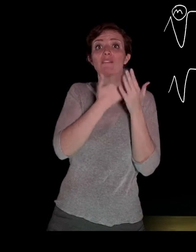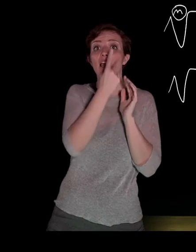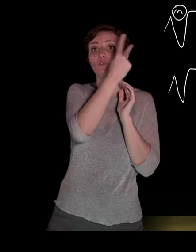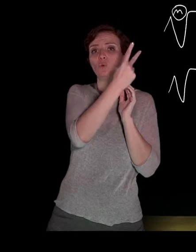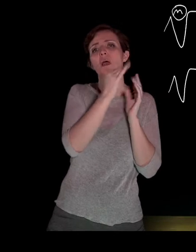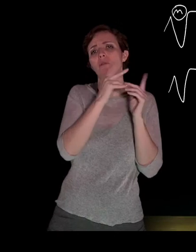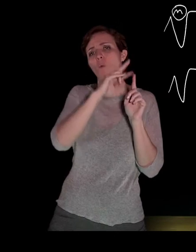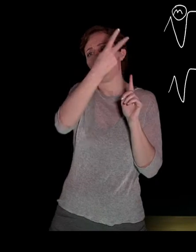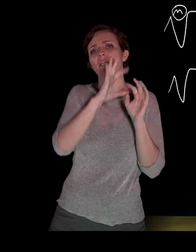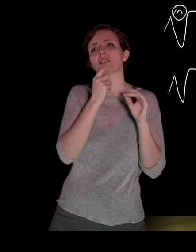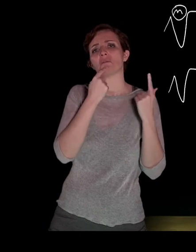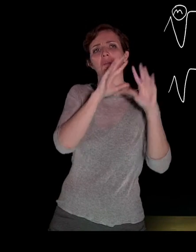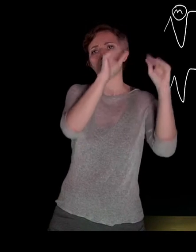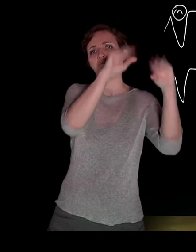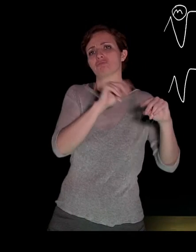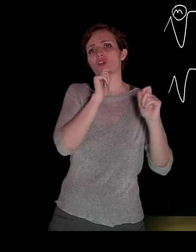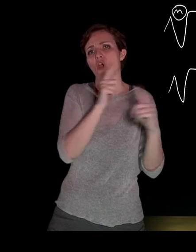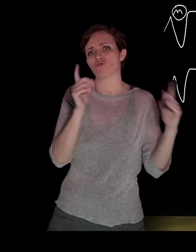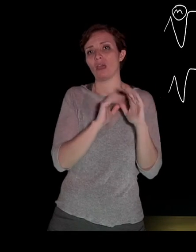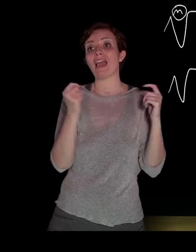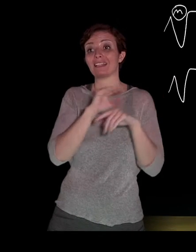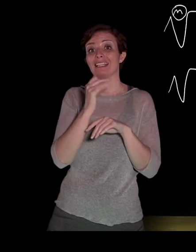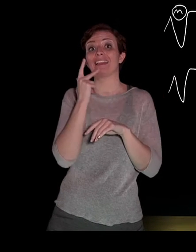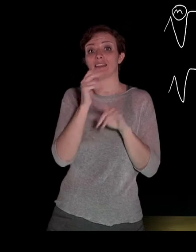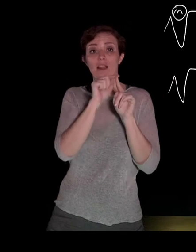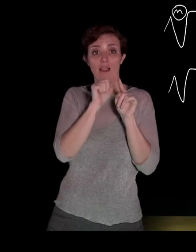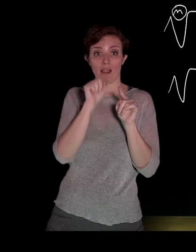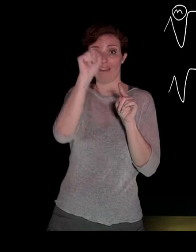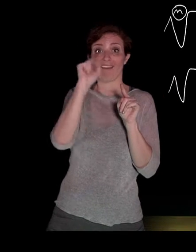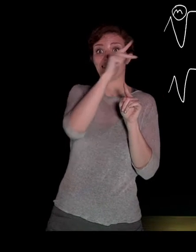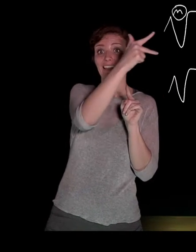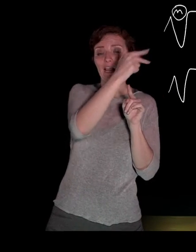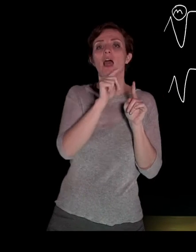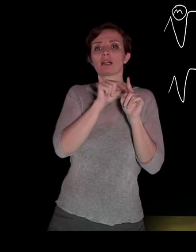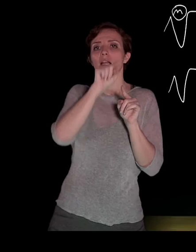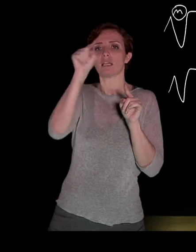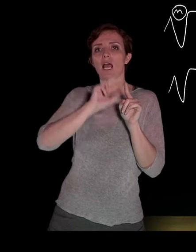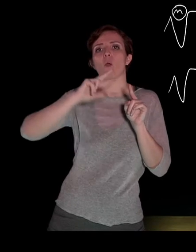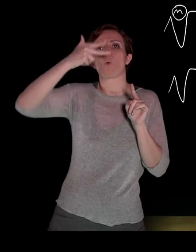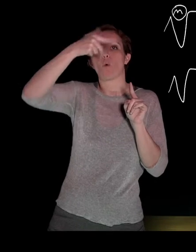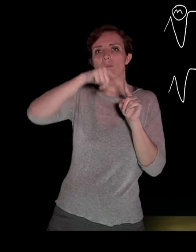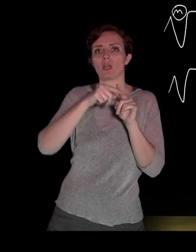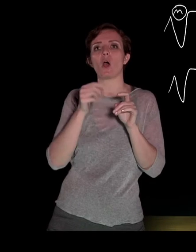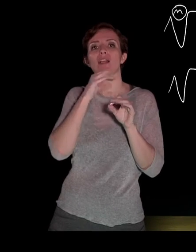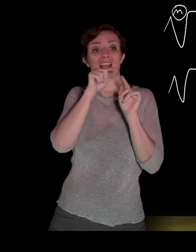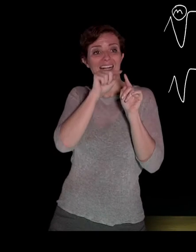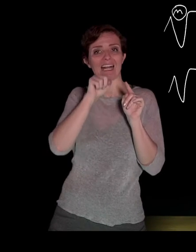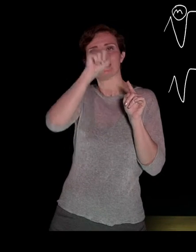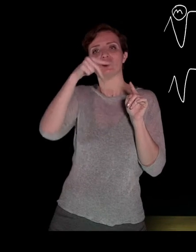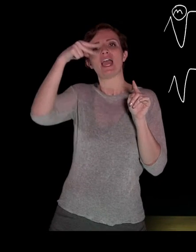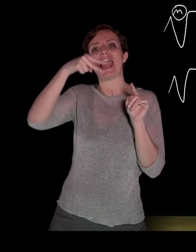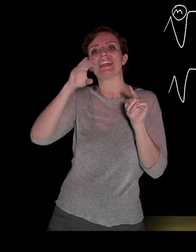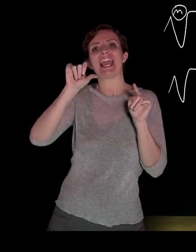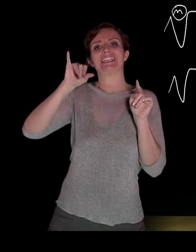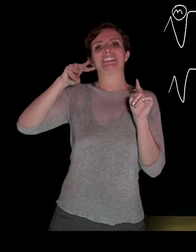sottinteso mentre se n è pari a 3 parleremo di radicali cubici in generale avremo che la dice ennesima definita come